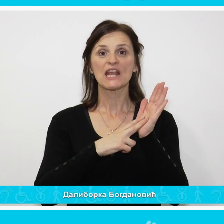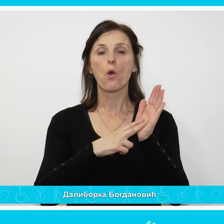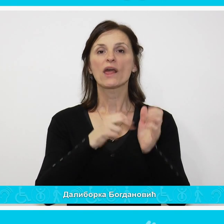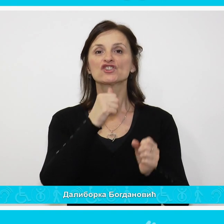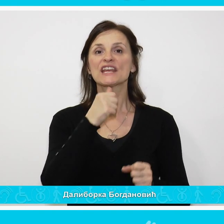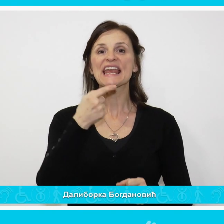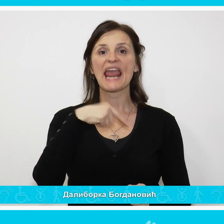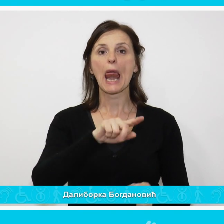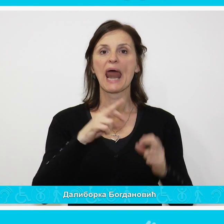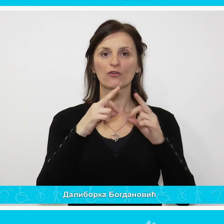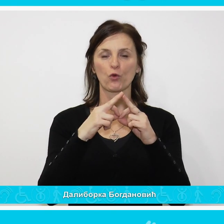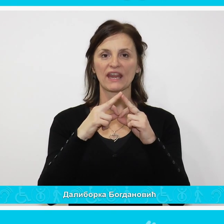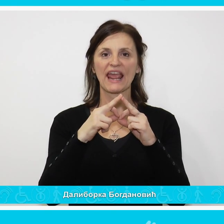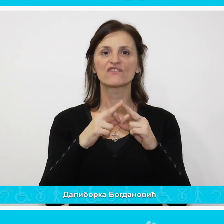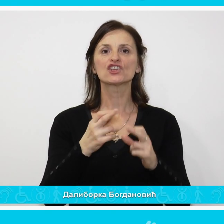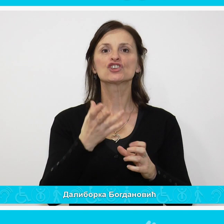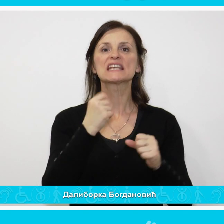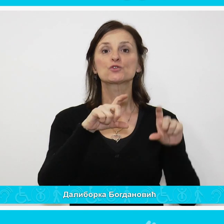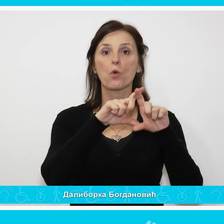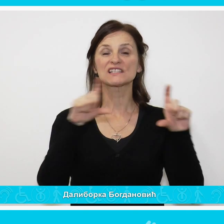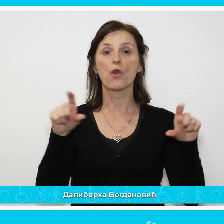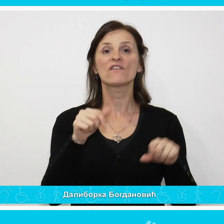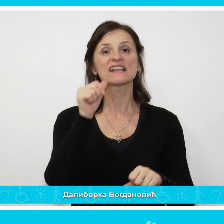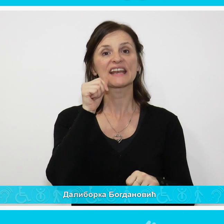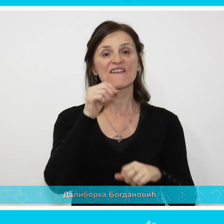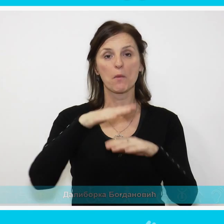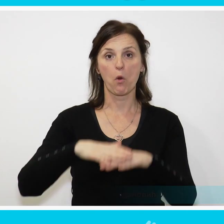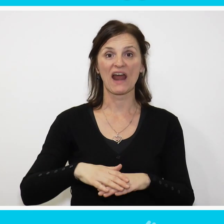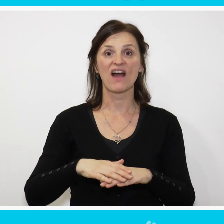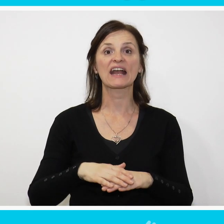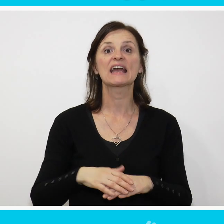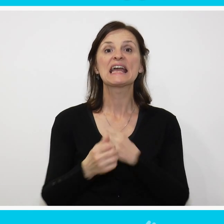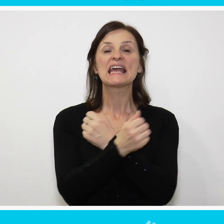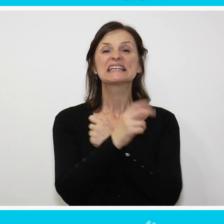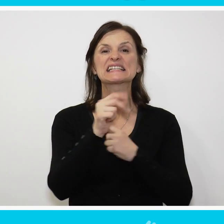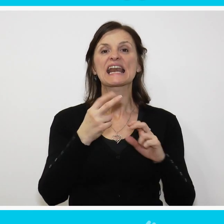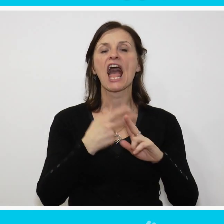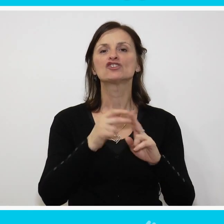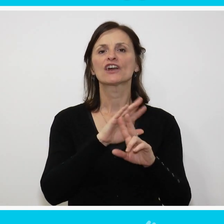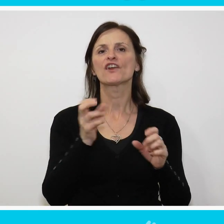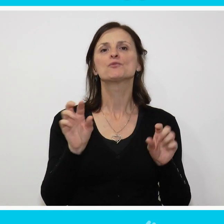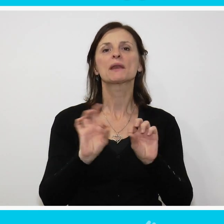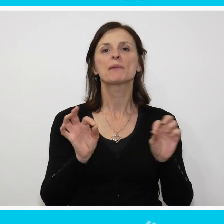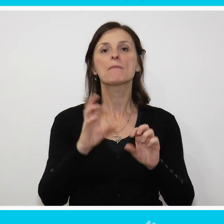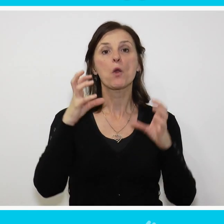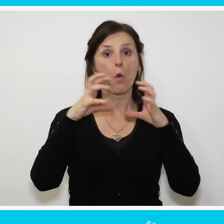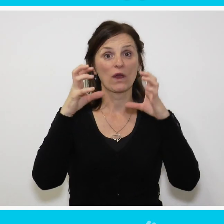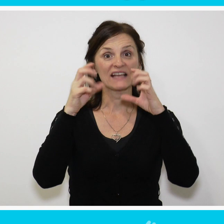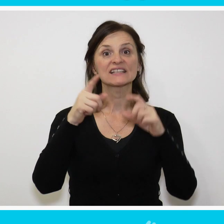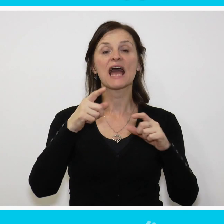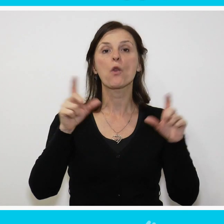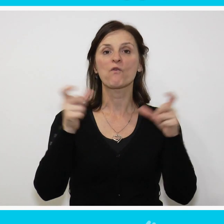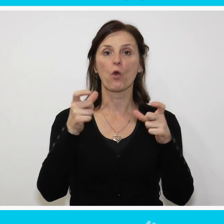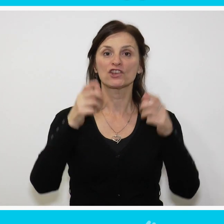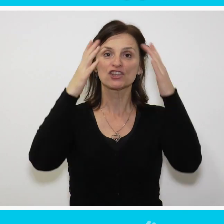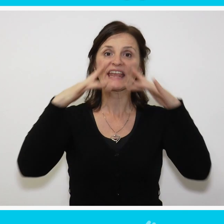Jasna Nikolić i Jelena Antonijević iz ustanove za dnevni boravak Zračak već pripremaju ukrase za